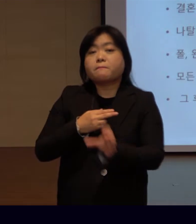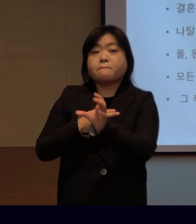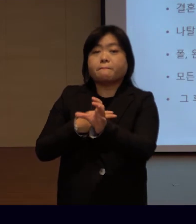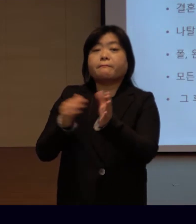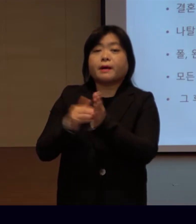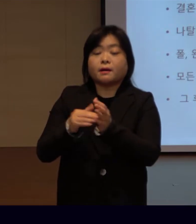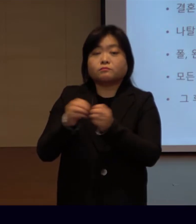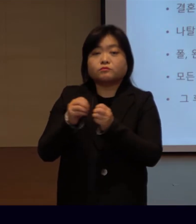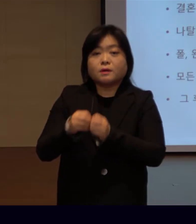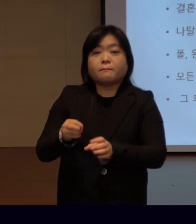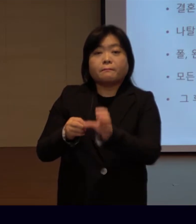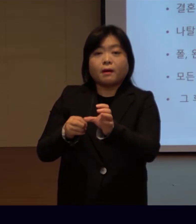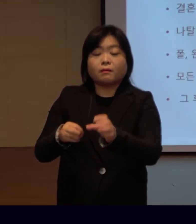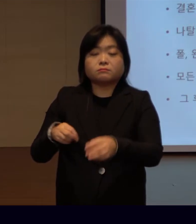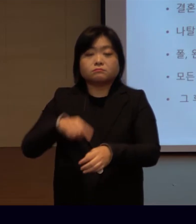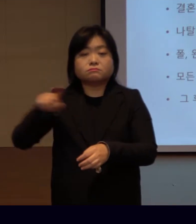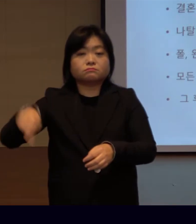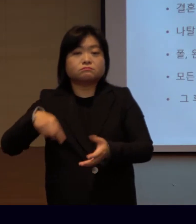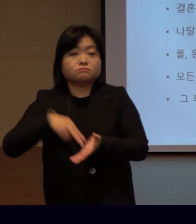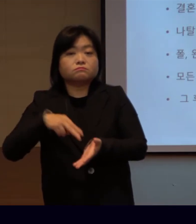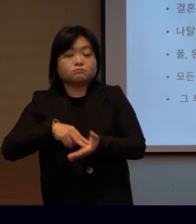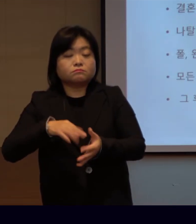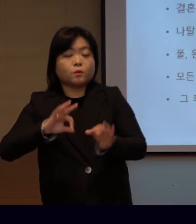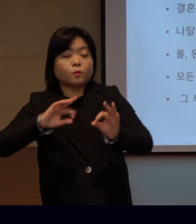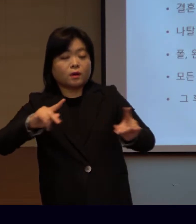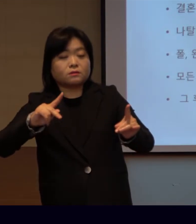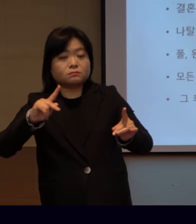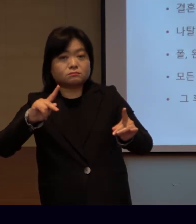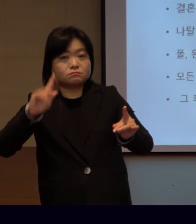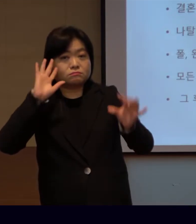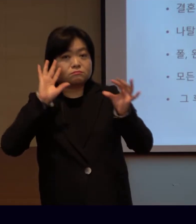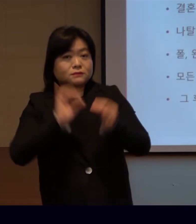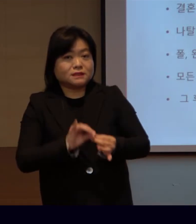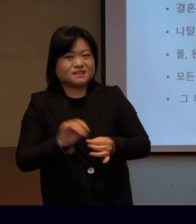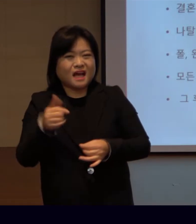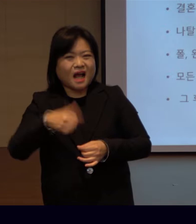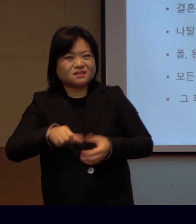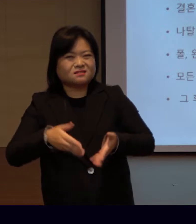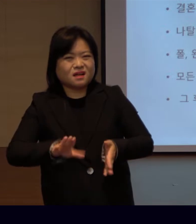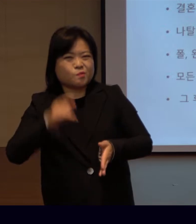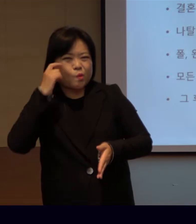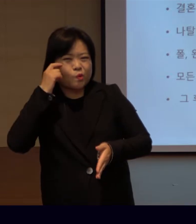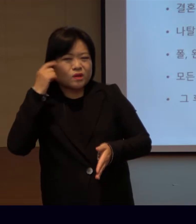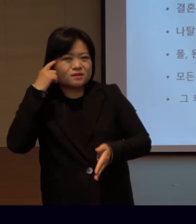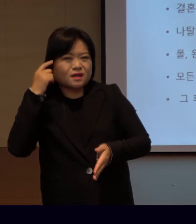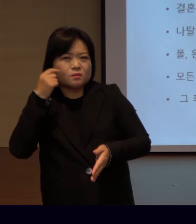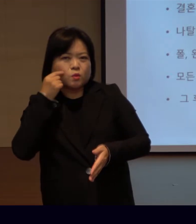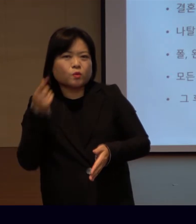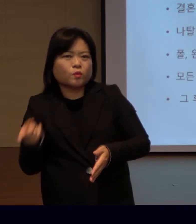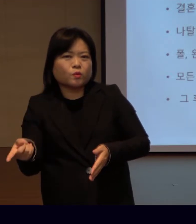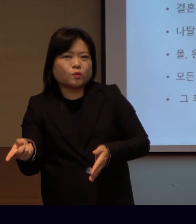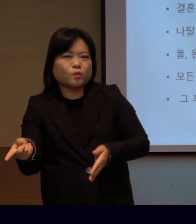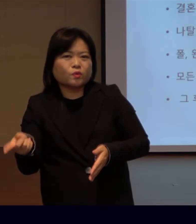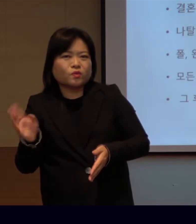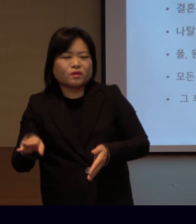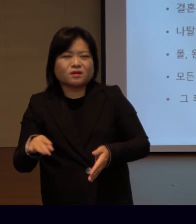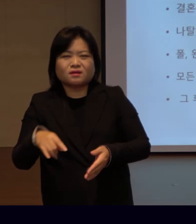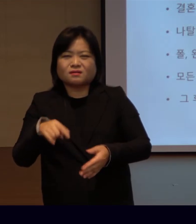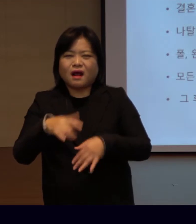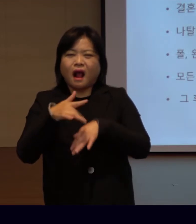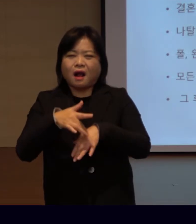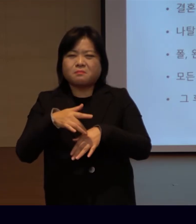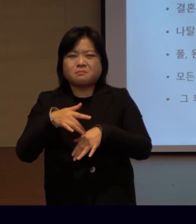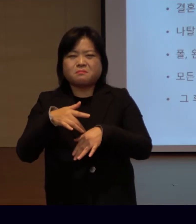이제 좋다. 아들이 없으리라고는 생각을 못했어요. 그러나 이거는 악마의 조항이었습니다.